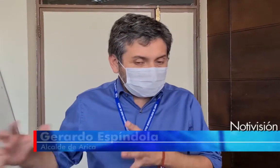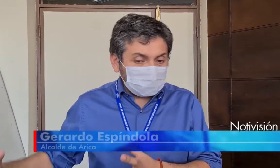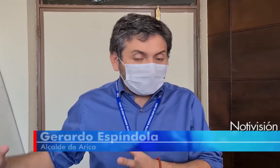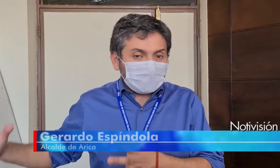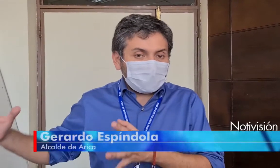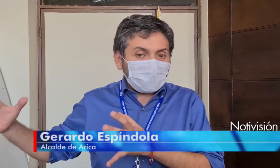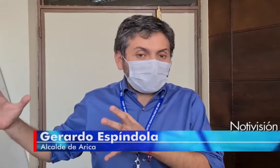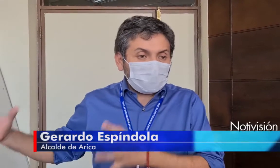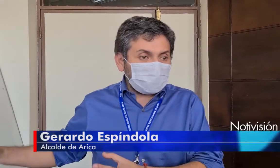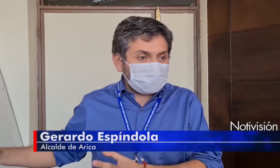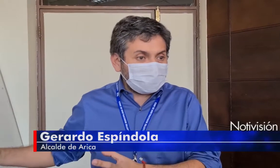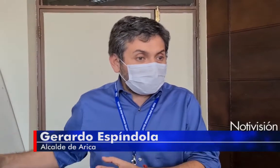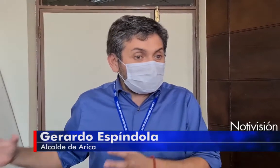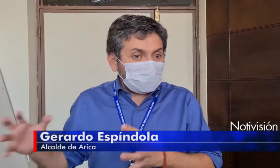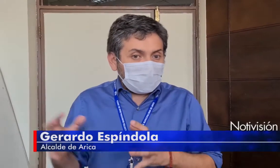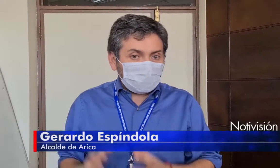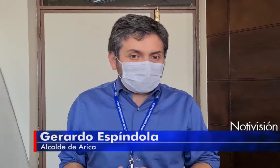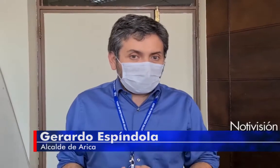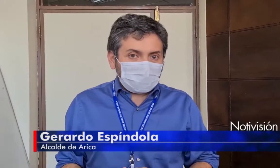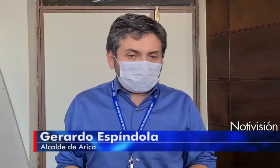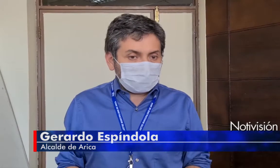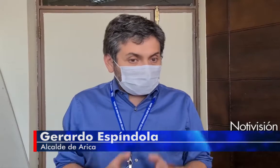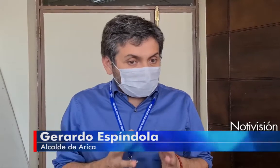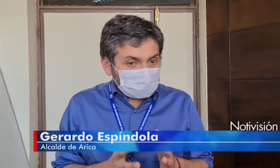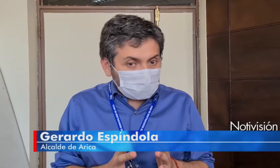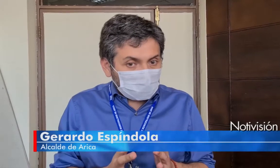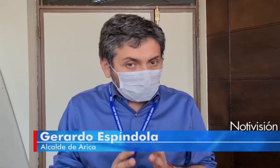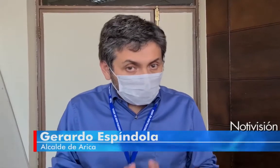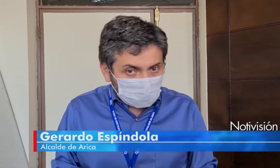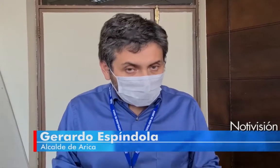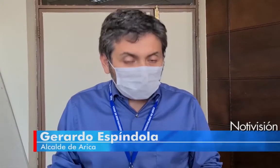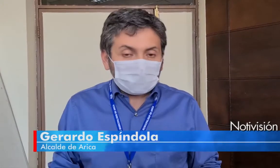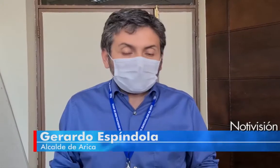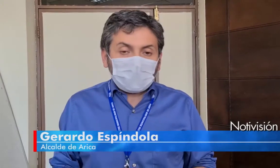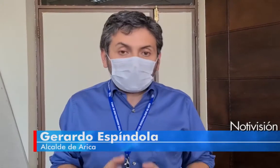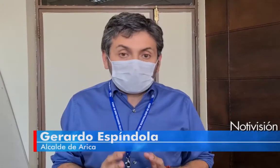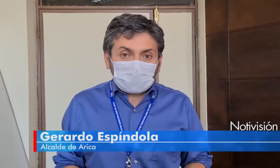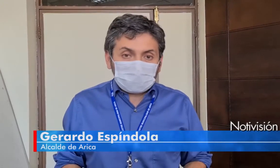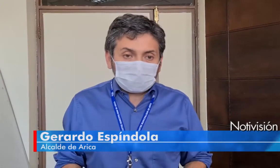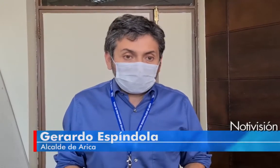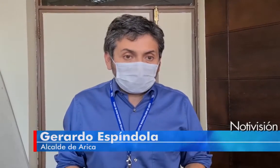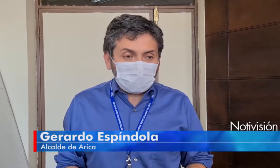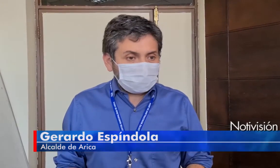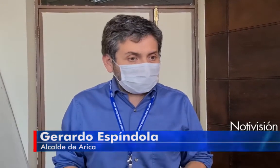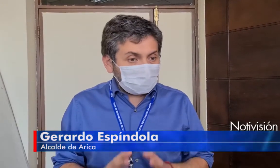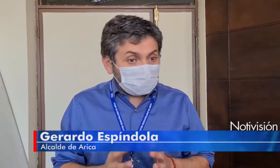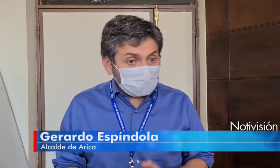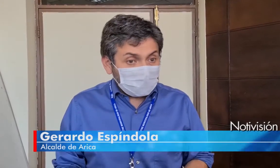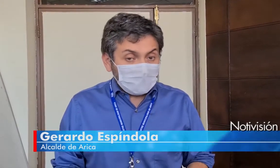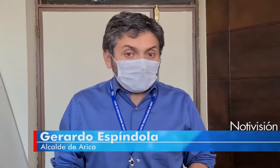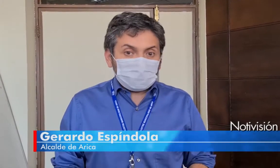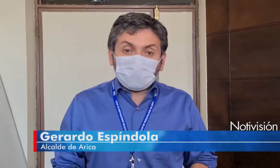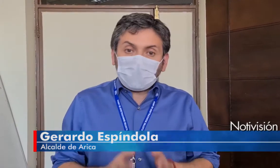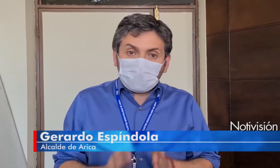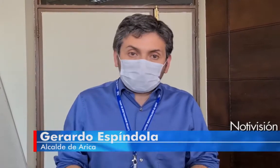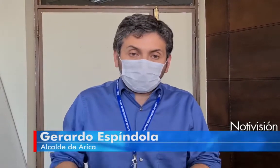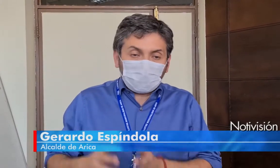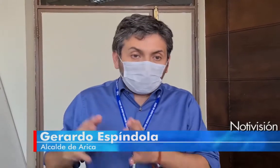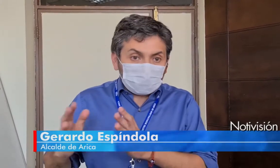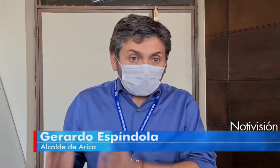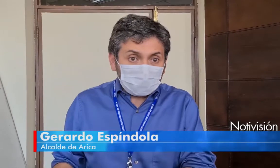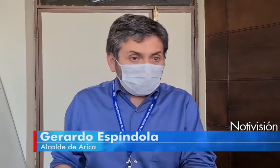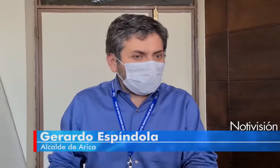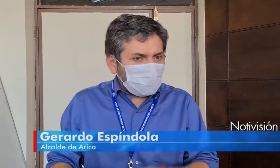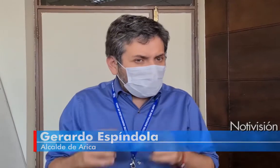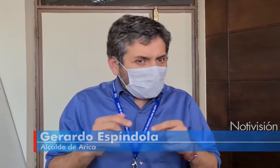un exceso de recursos que están saliendo de la municipalidad. Entonces, frente a estos recursos que anuncia el presidente, me parece que están bien. Yo esperaba que esto